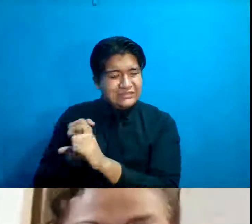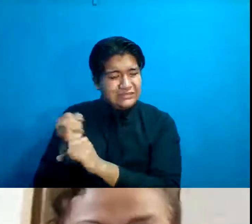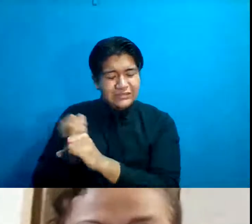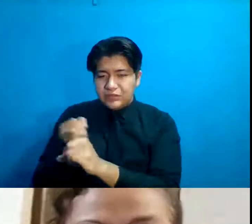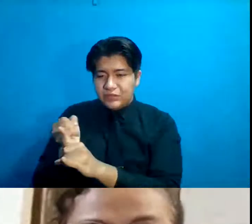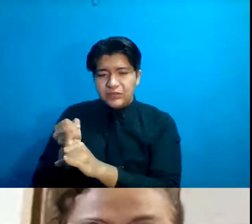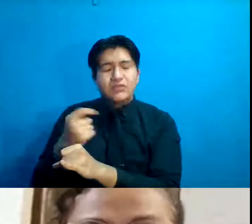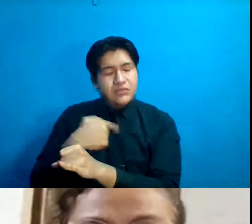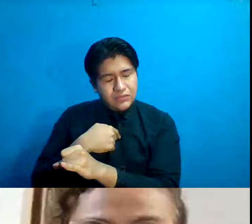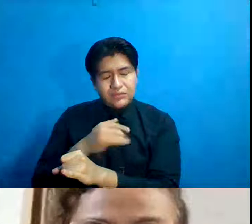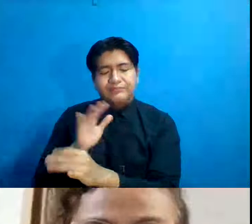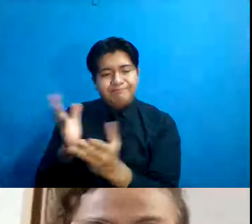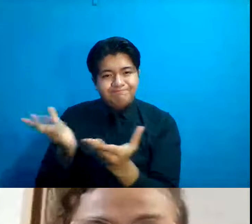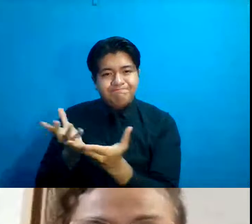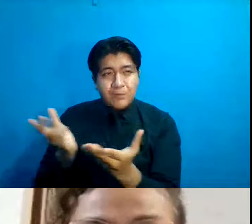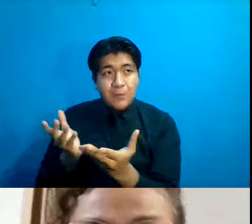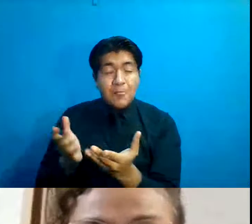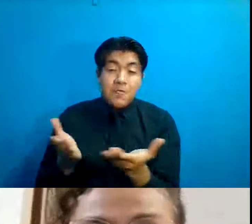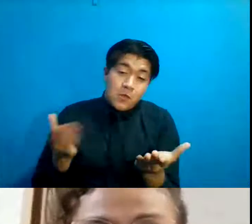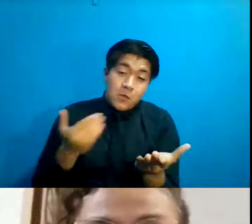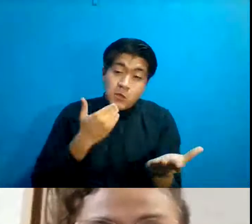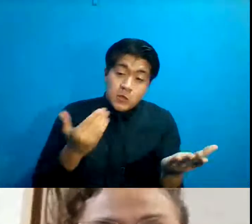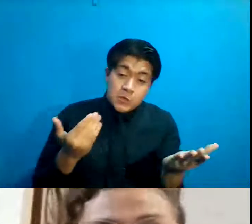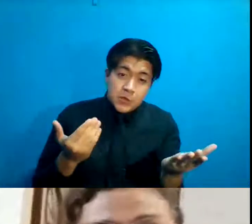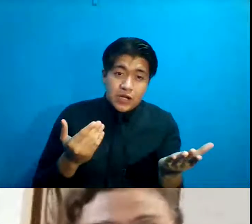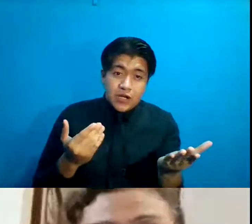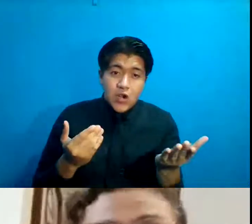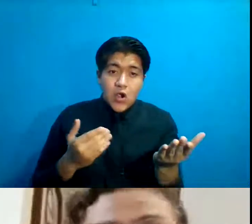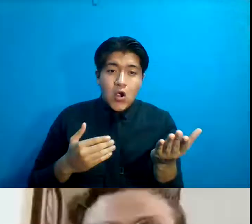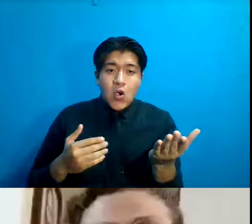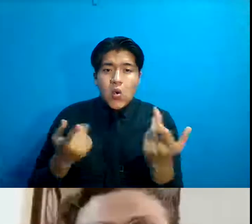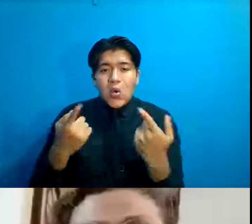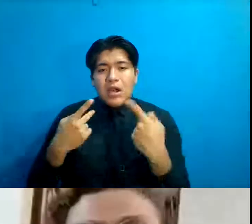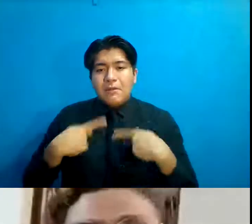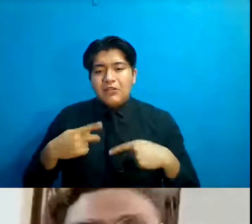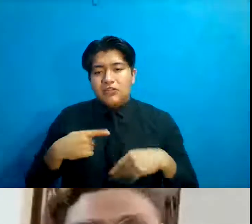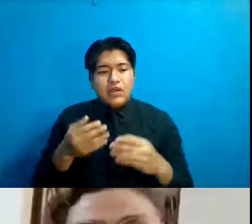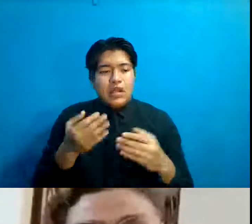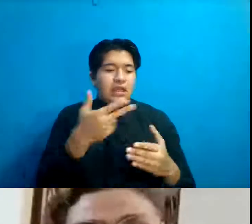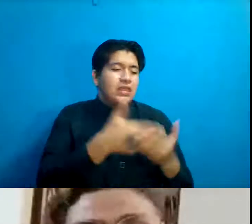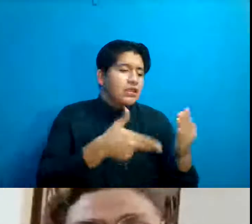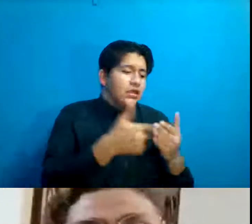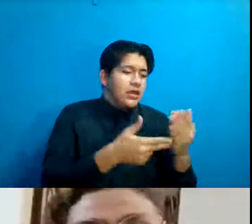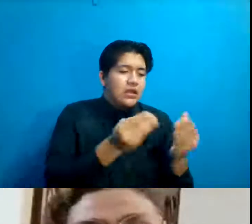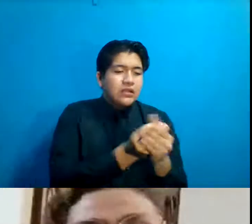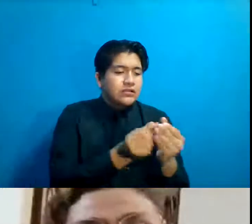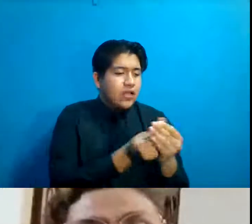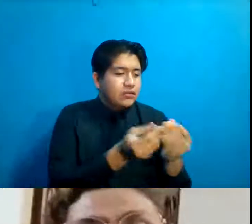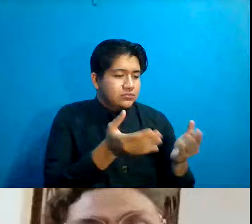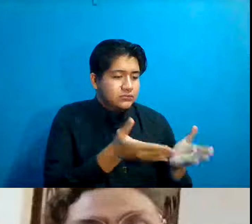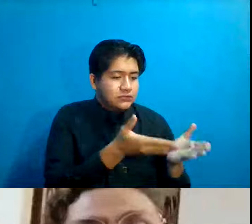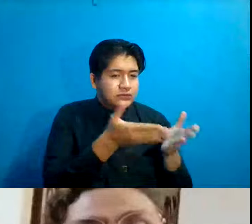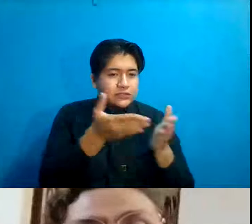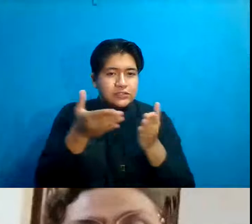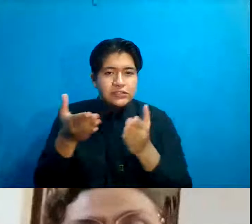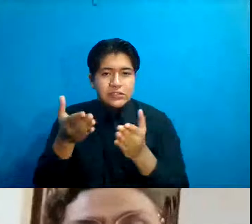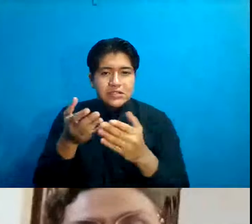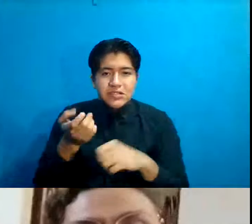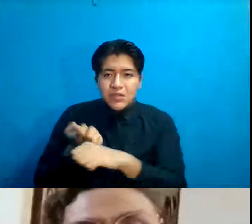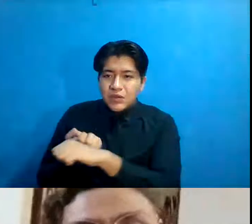Y bueno, resulta que pues uno regresa en capacitaciones de otros lugares y el